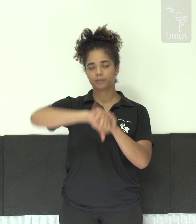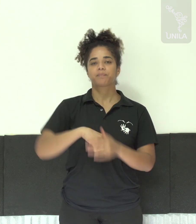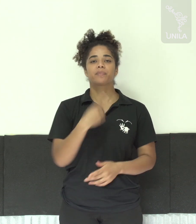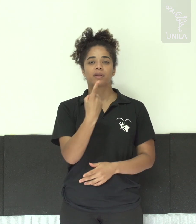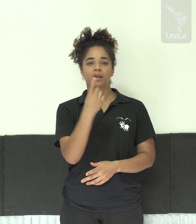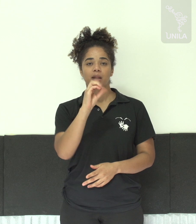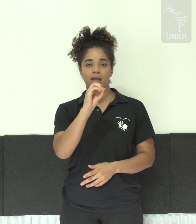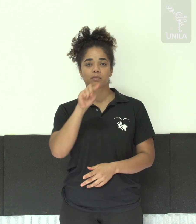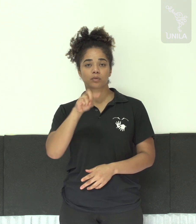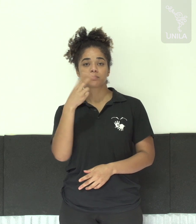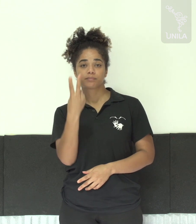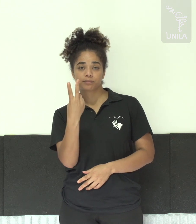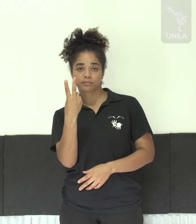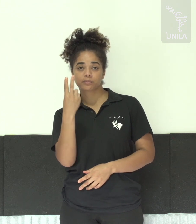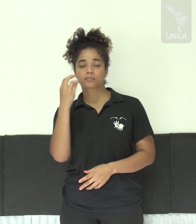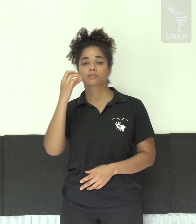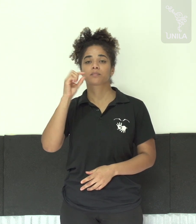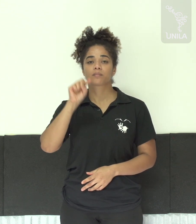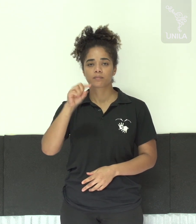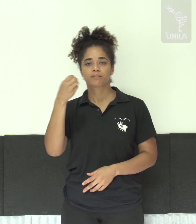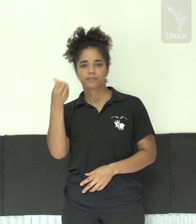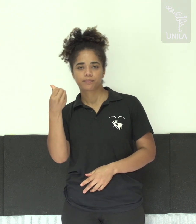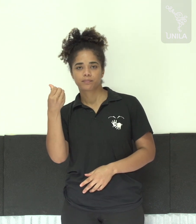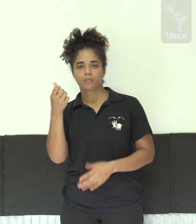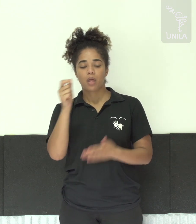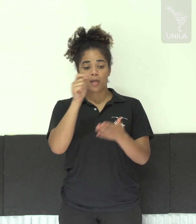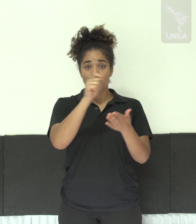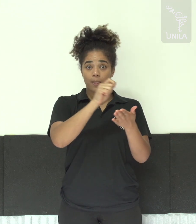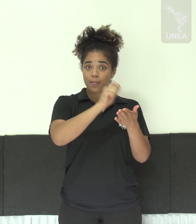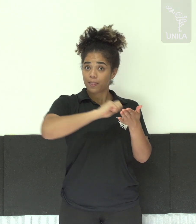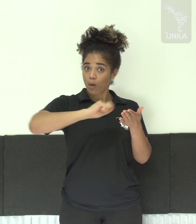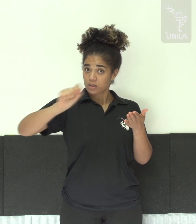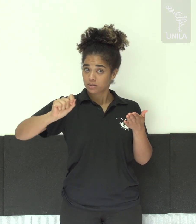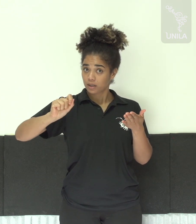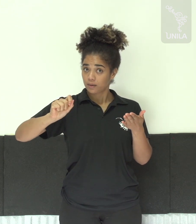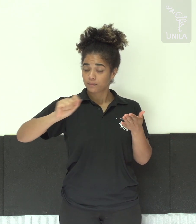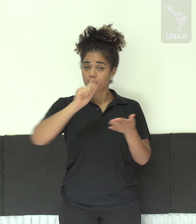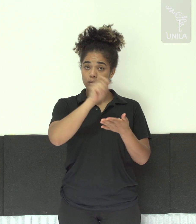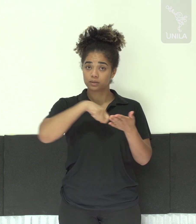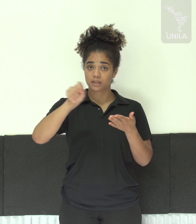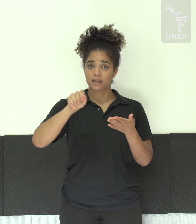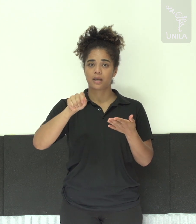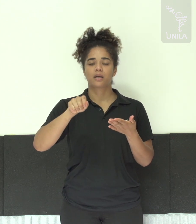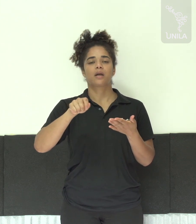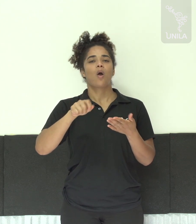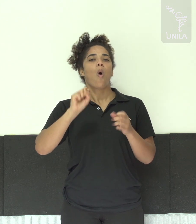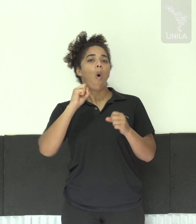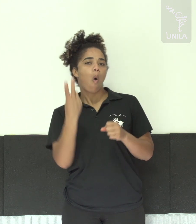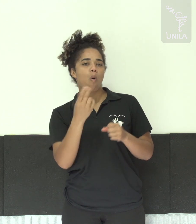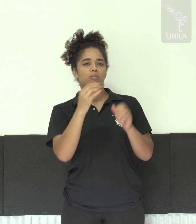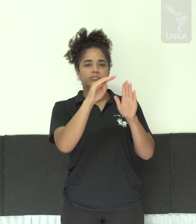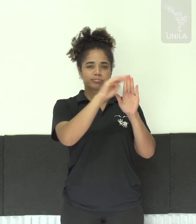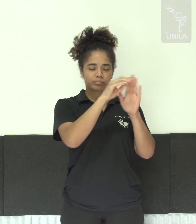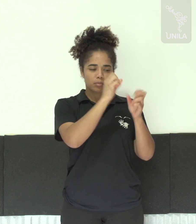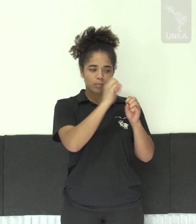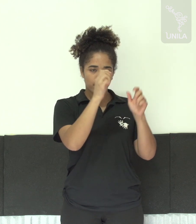10.2.6. Não assinar ou preencher eventuais declarações e formulários que venham a ser solicitados